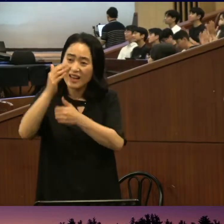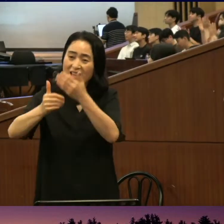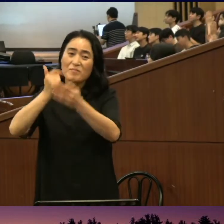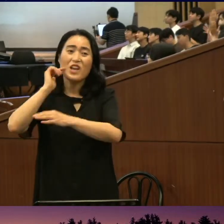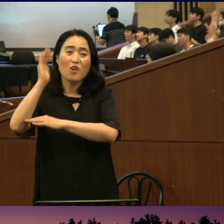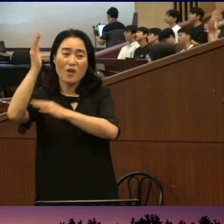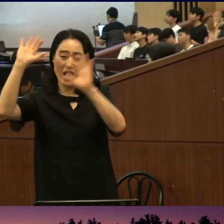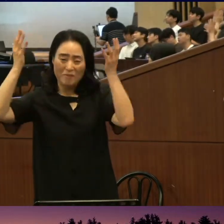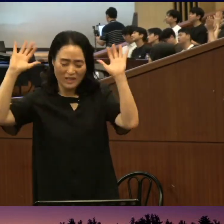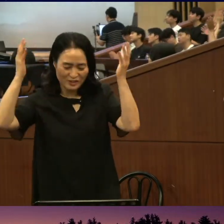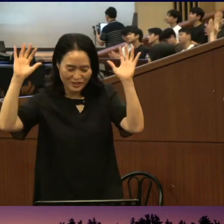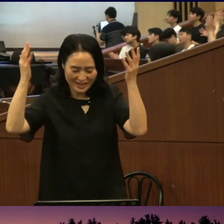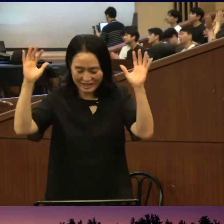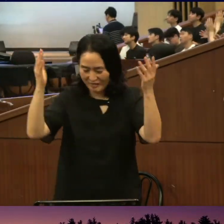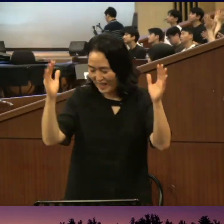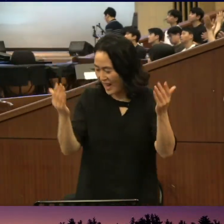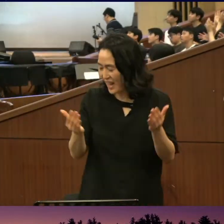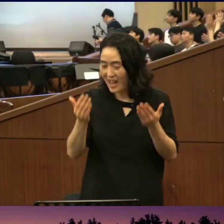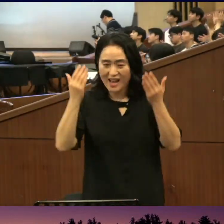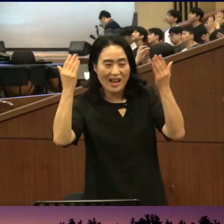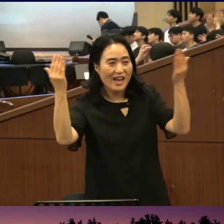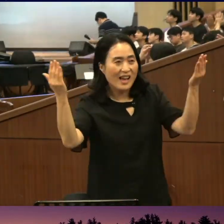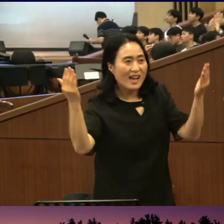영광의 박수 올려드립니다.